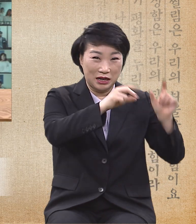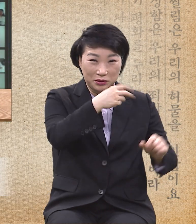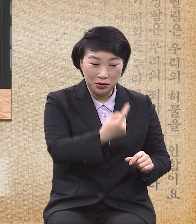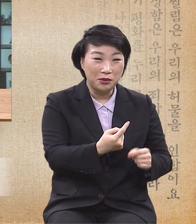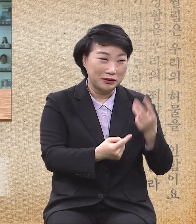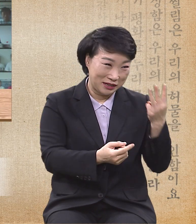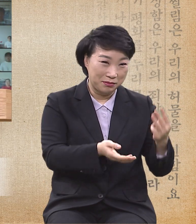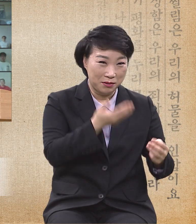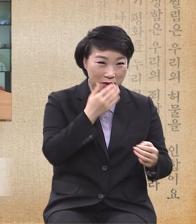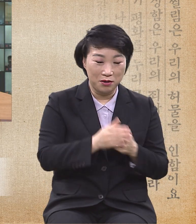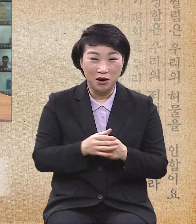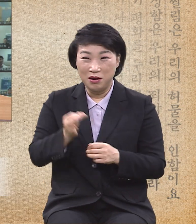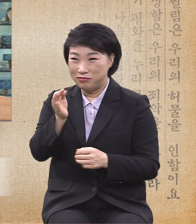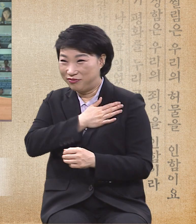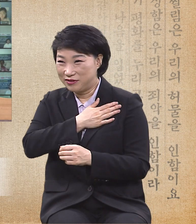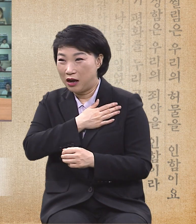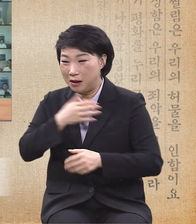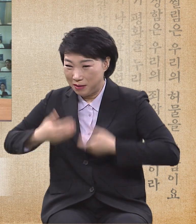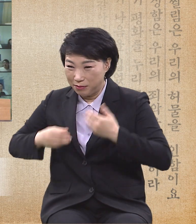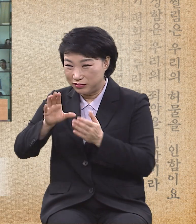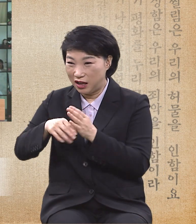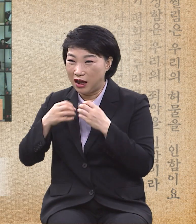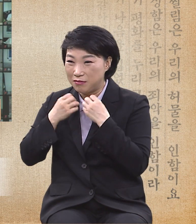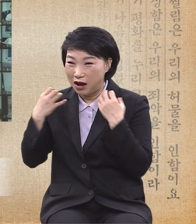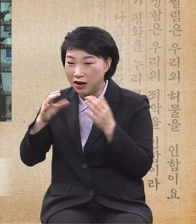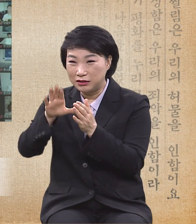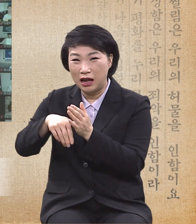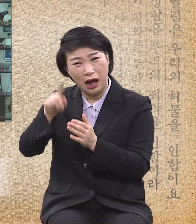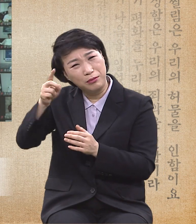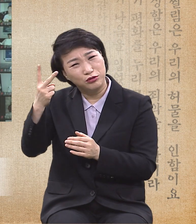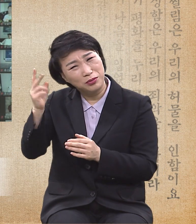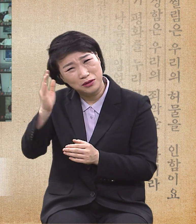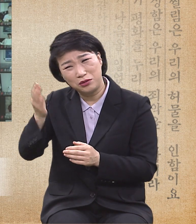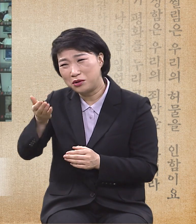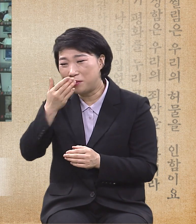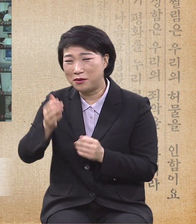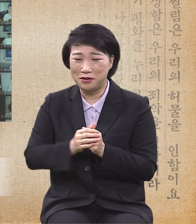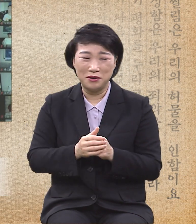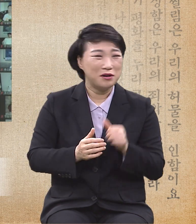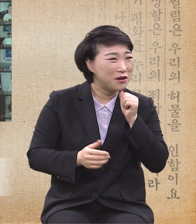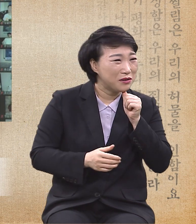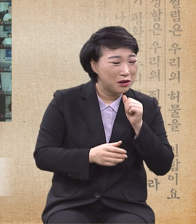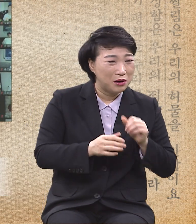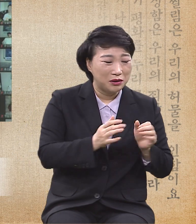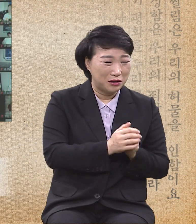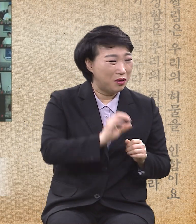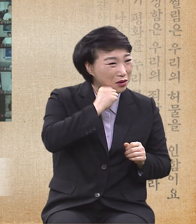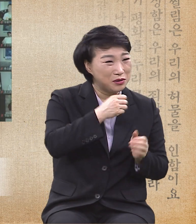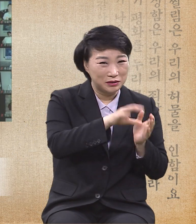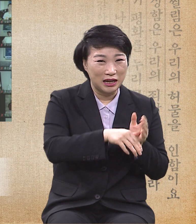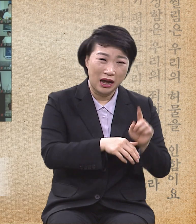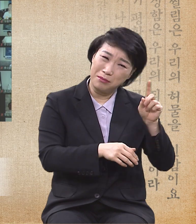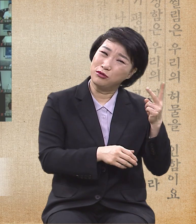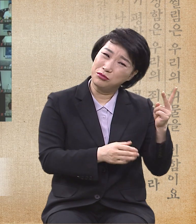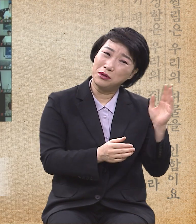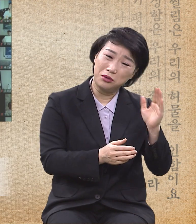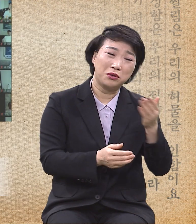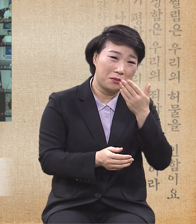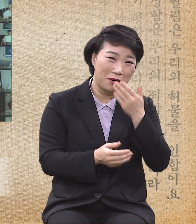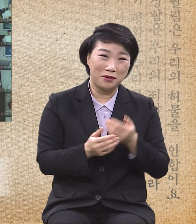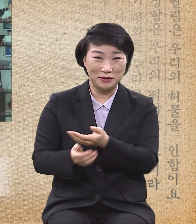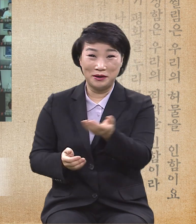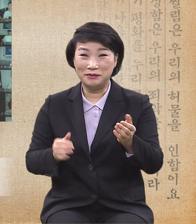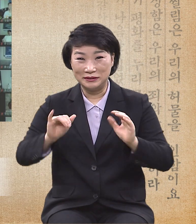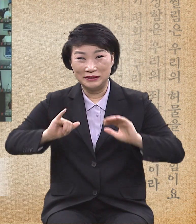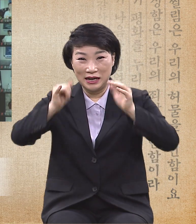부자도 바쁘면 1끼, 2끼 먹어요. 거지도 없으면 1끼 먹고 2끼 먹고요. 세상에